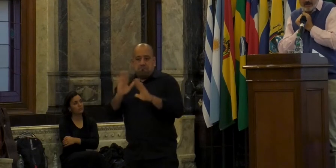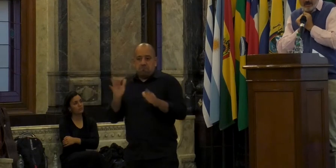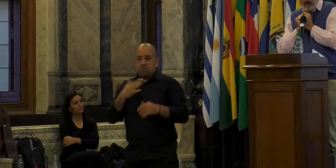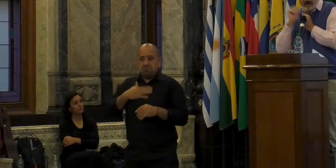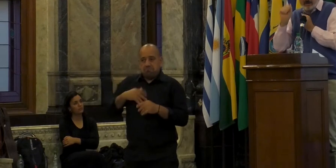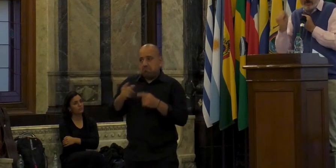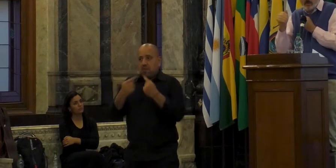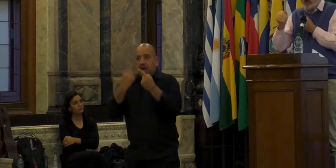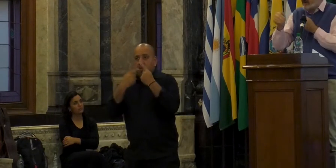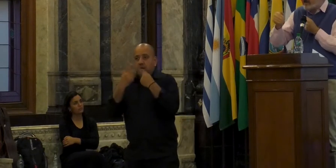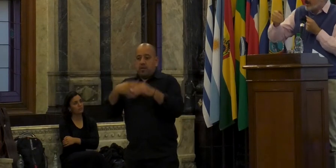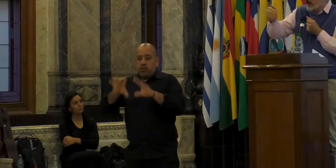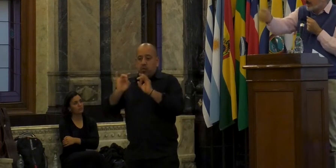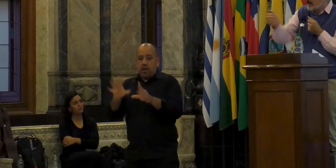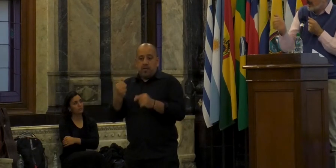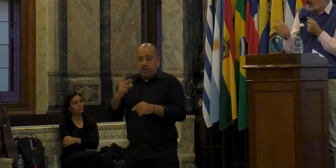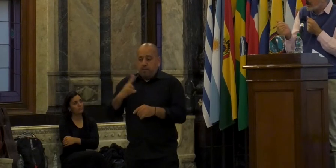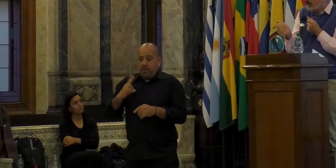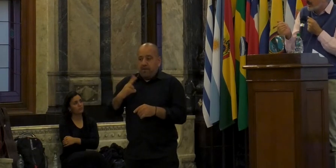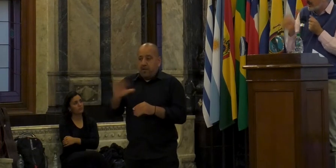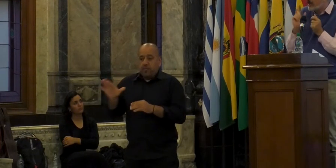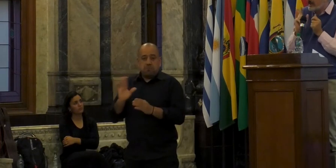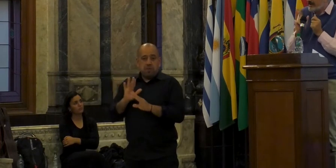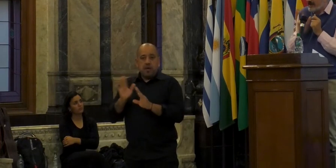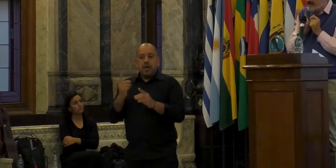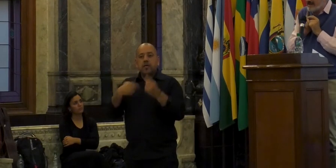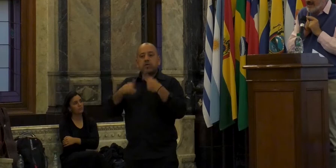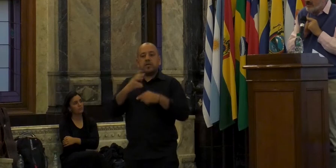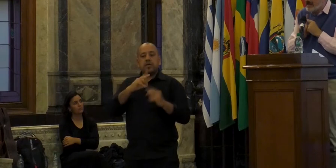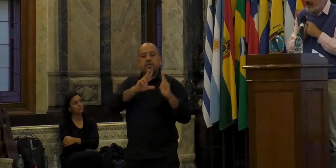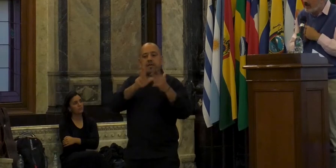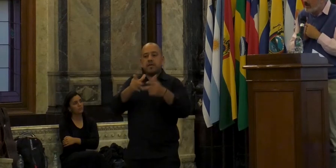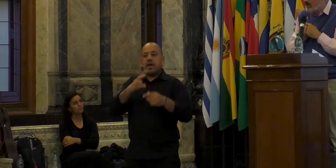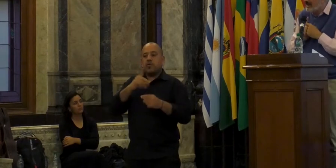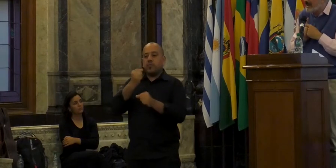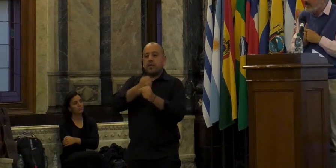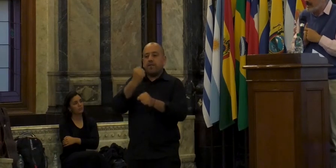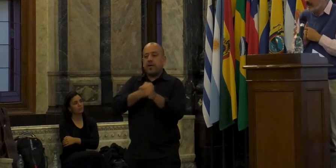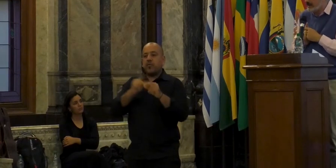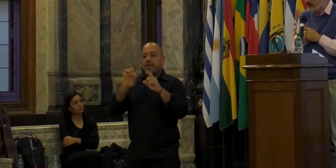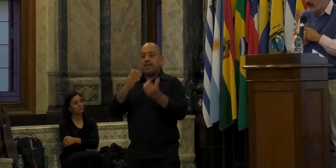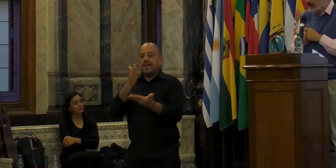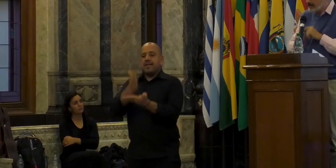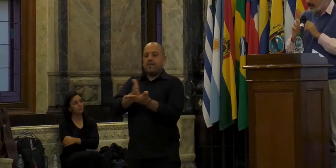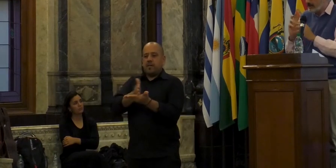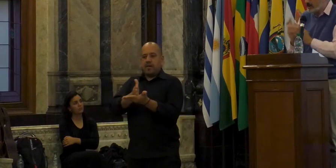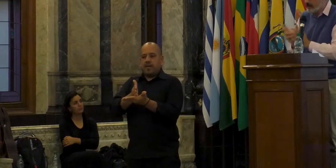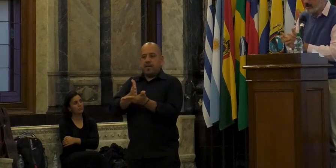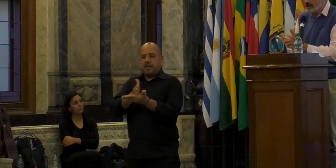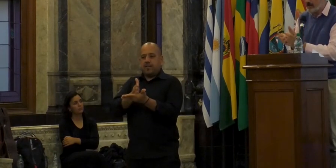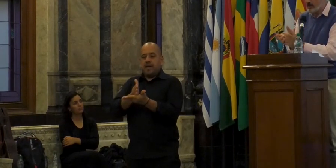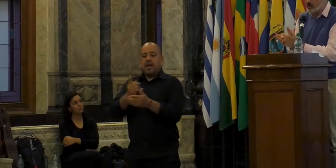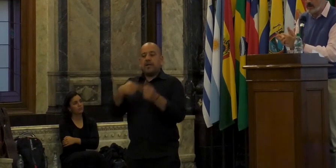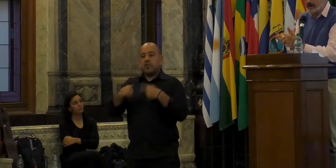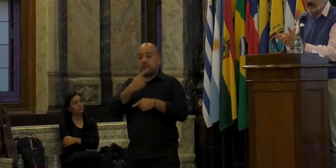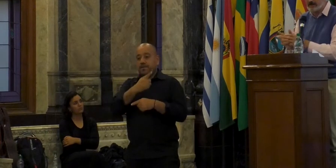que dice, su privado, digamos, que está más escondido, ¿no? Entonces dice Cristina, hay un trabajo del límite. Así que la